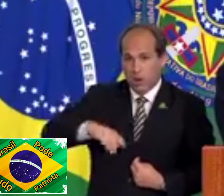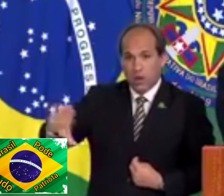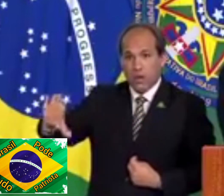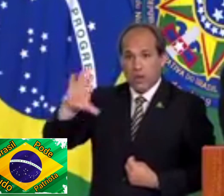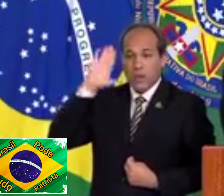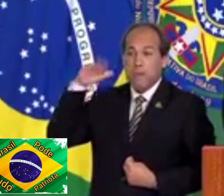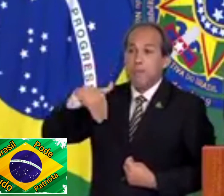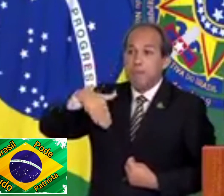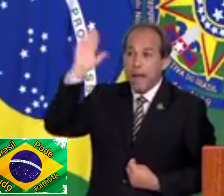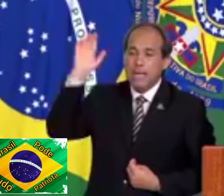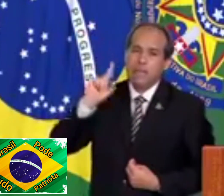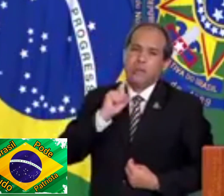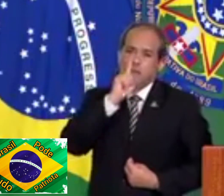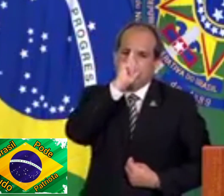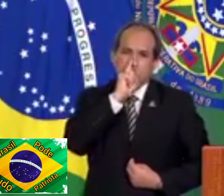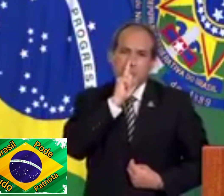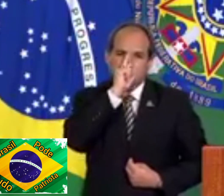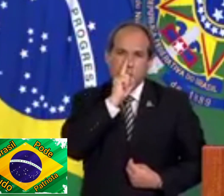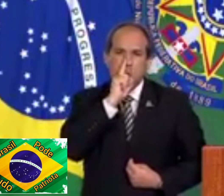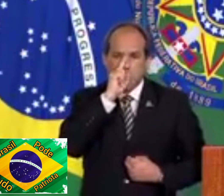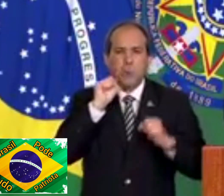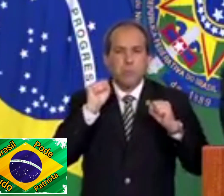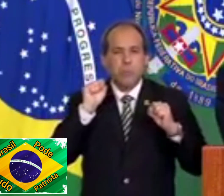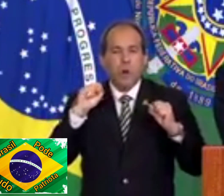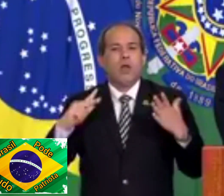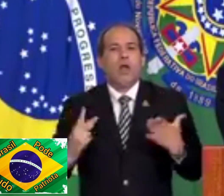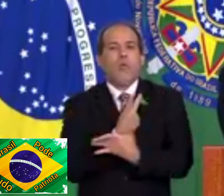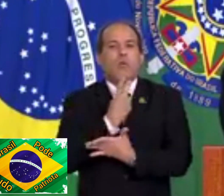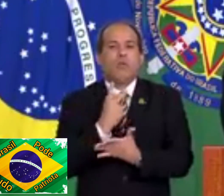maior risco corria.